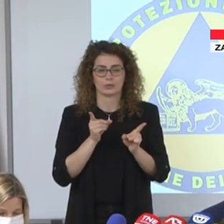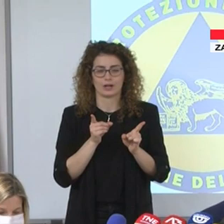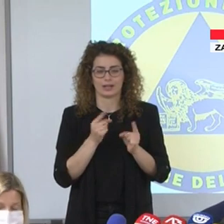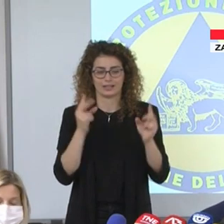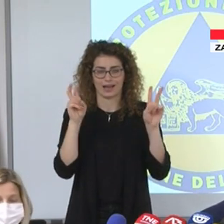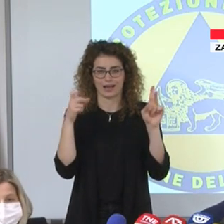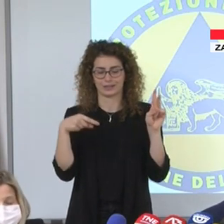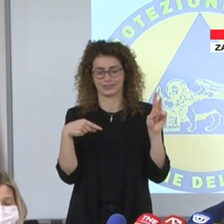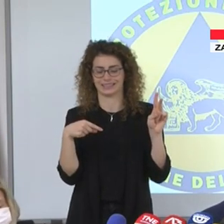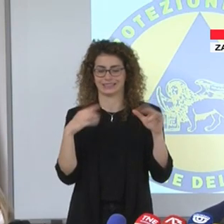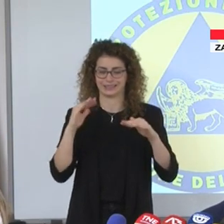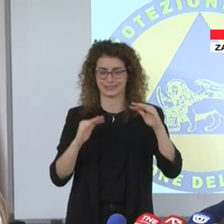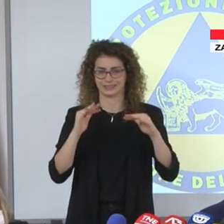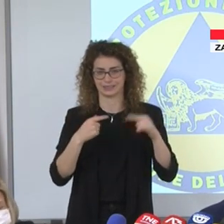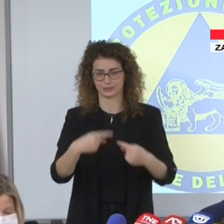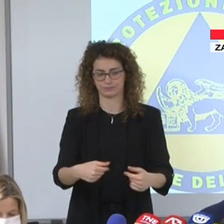instabilità su questo progetto qua.